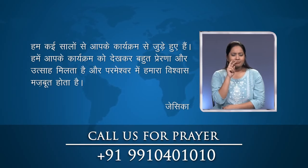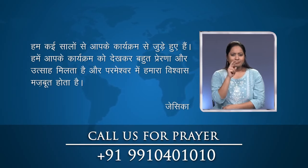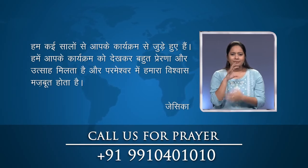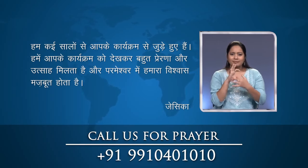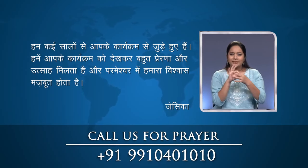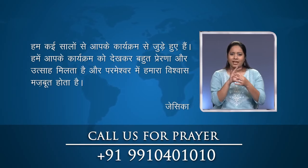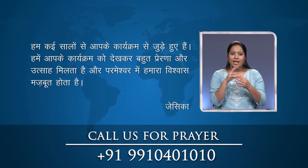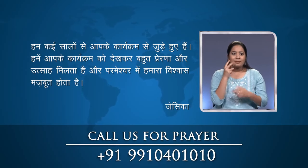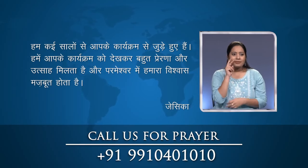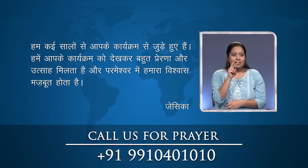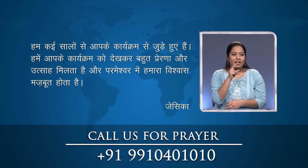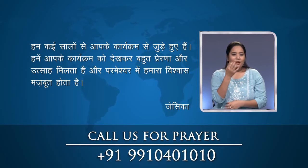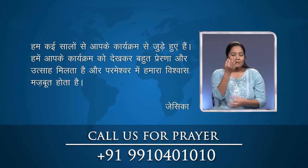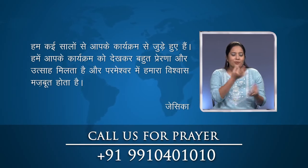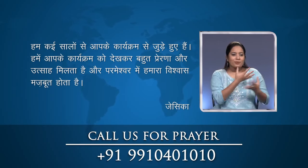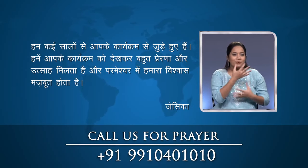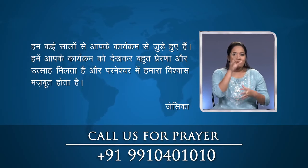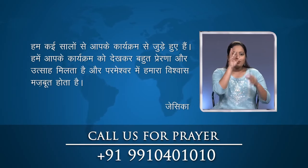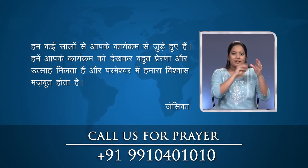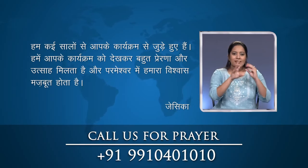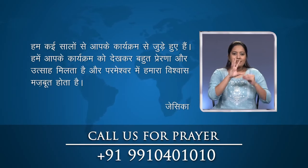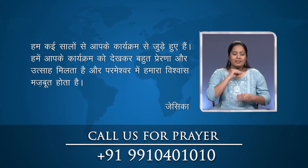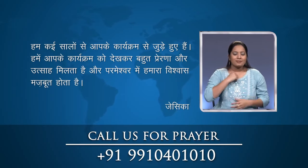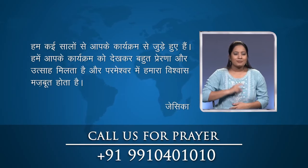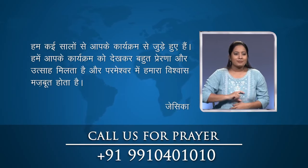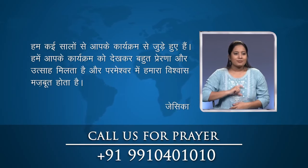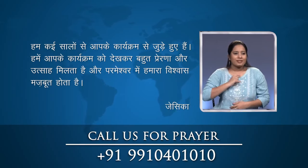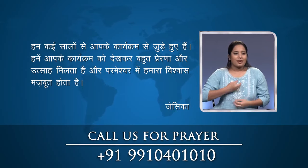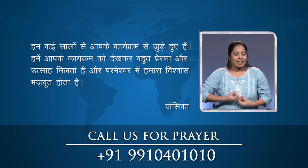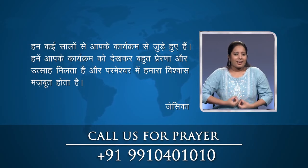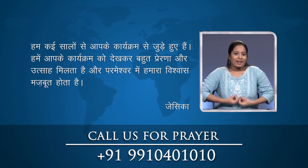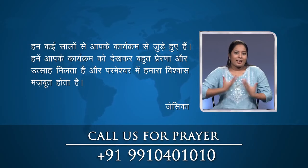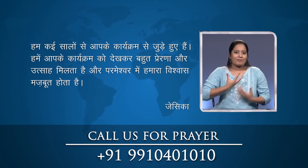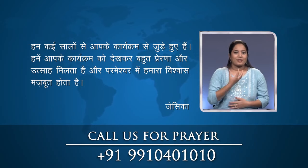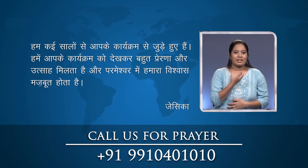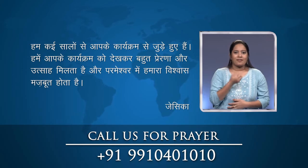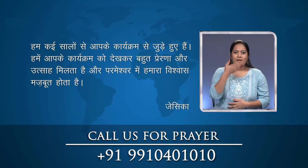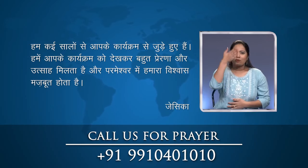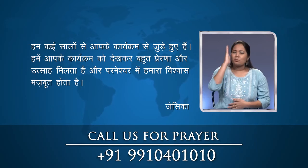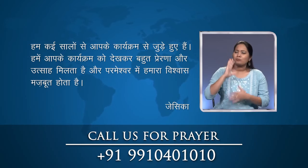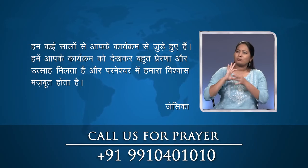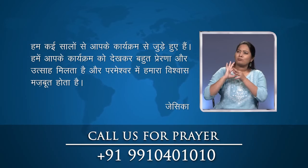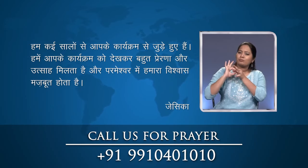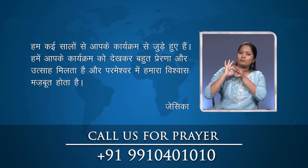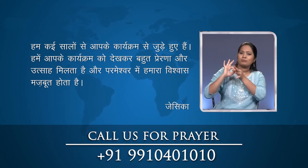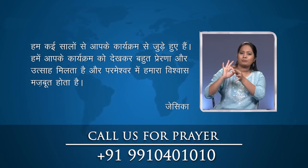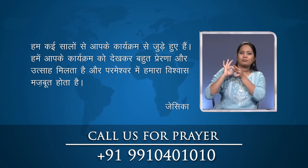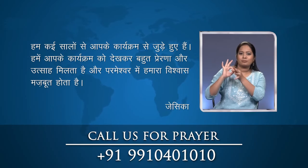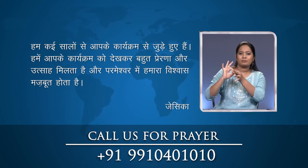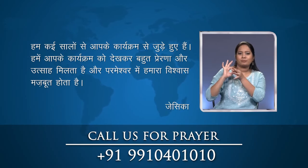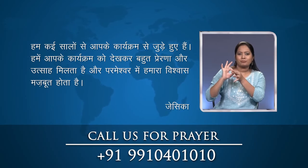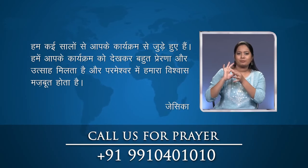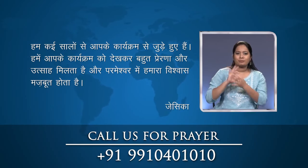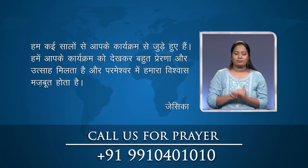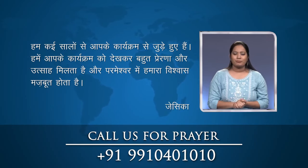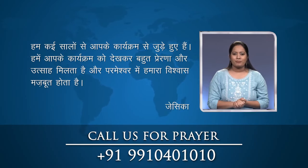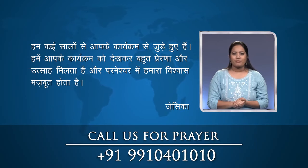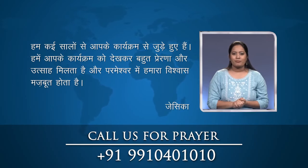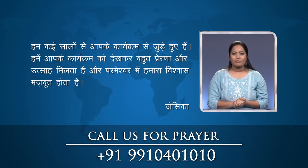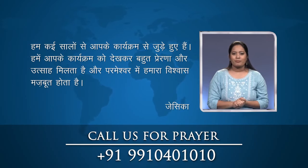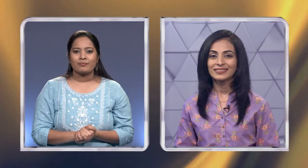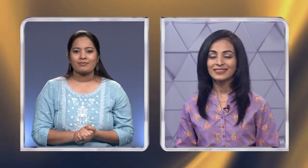आपके कार्यक्रम को देखकर बहुत प्रेरणा और उत्साह मिलता है और परमेश्वर में हमारा विश्वास